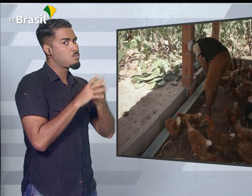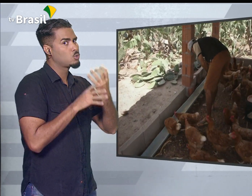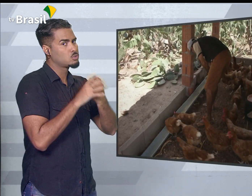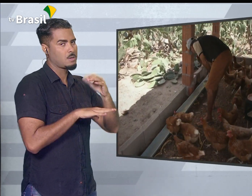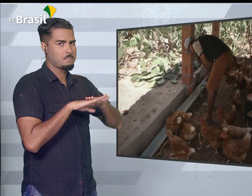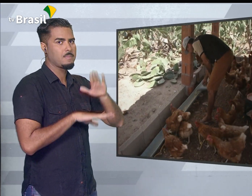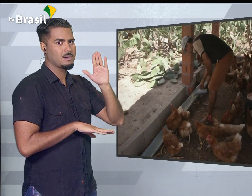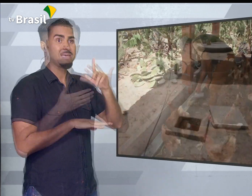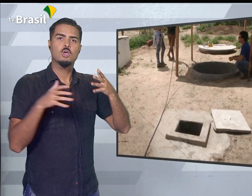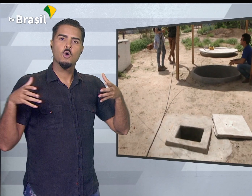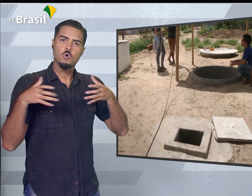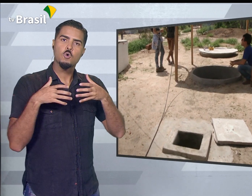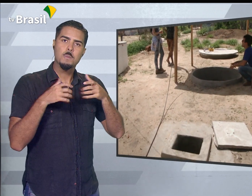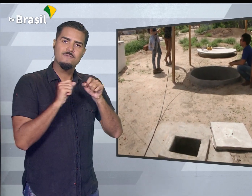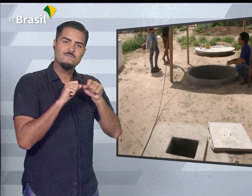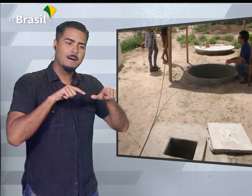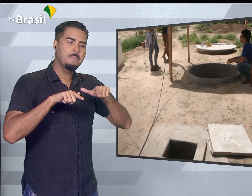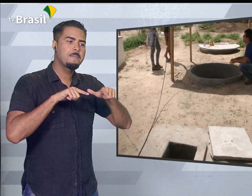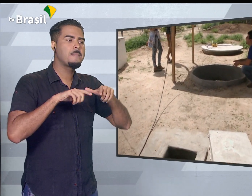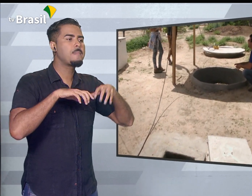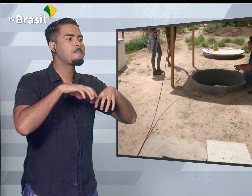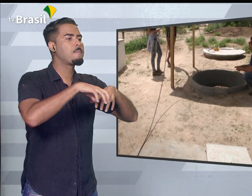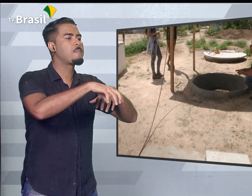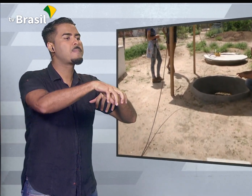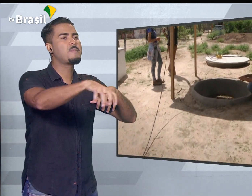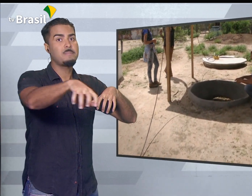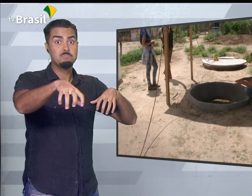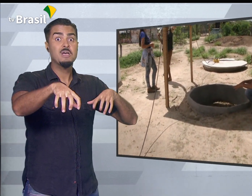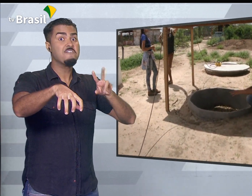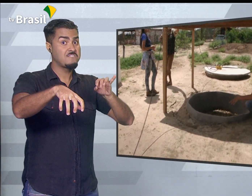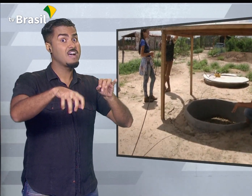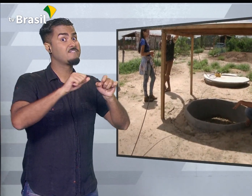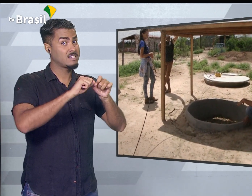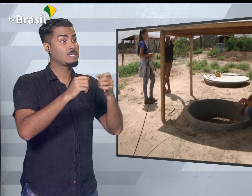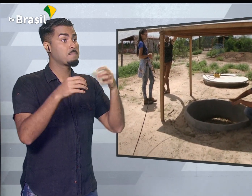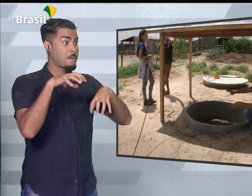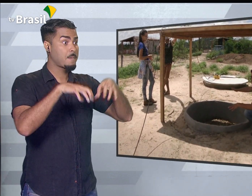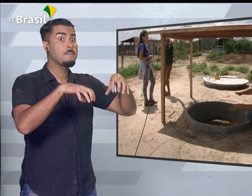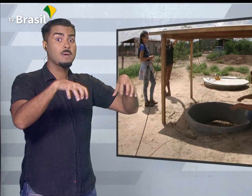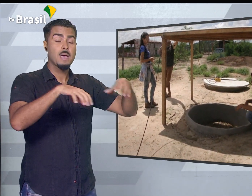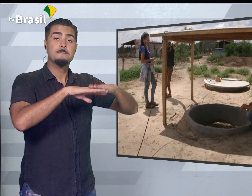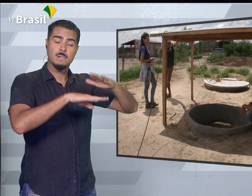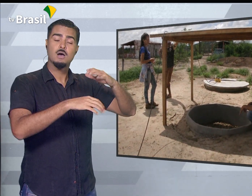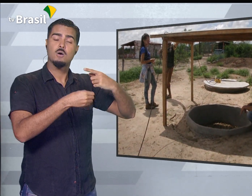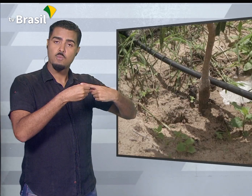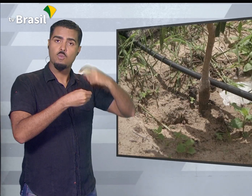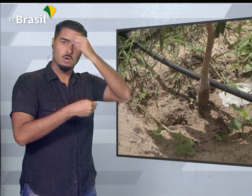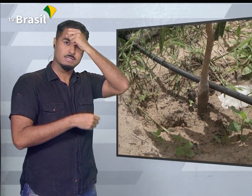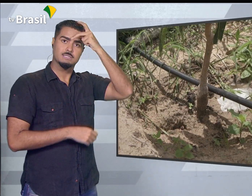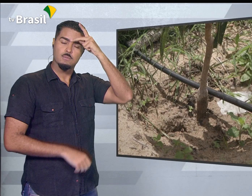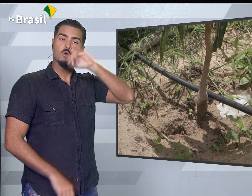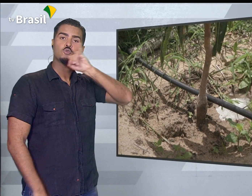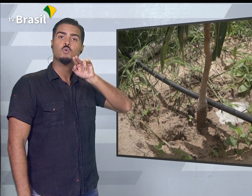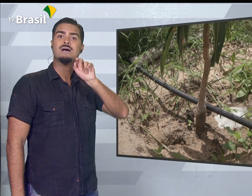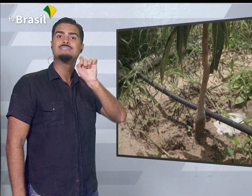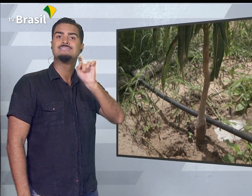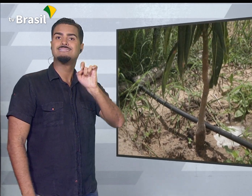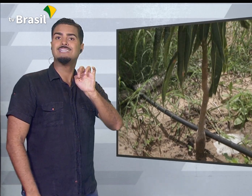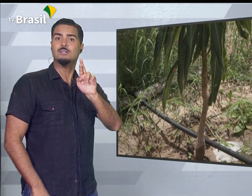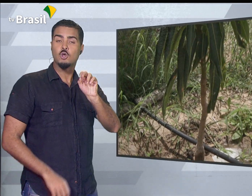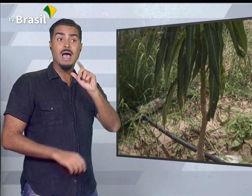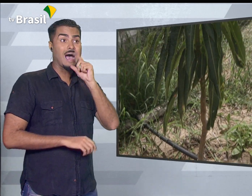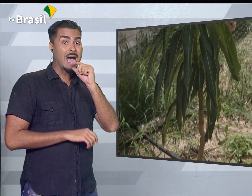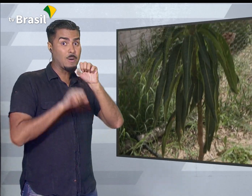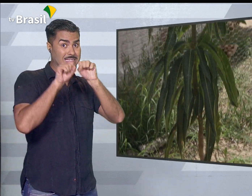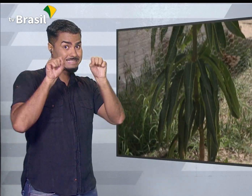tem dinheiro todo dia. A previsão é que mais unidades sejam instaladas no município de Juazeiro e que a água do